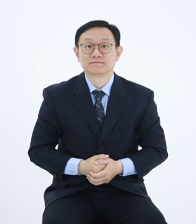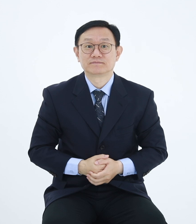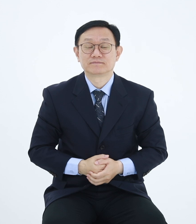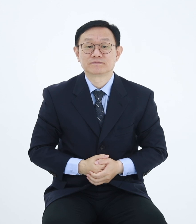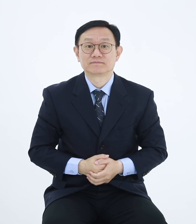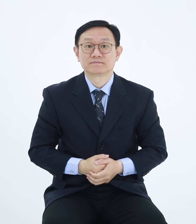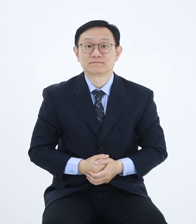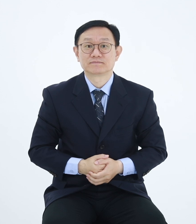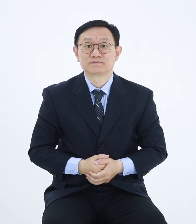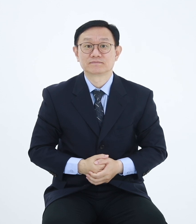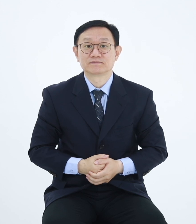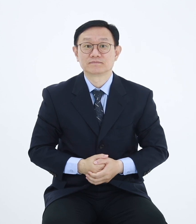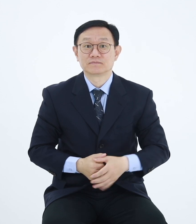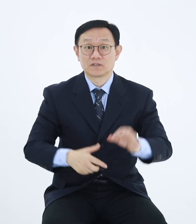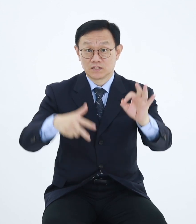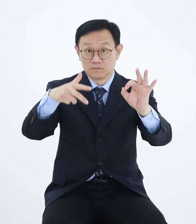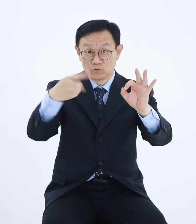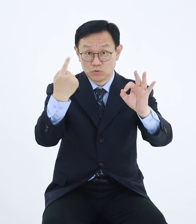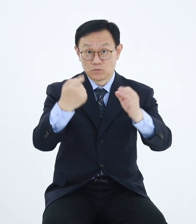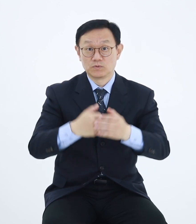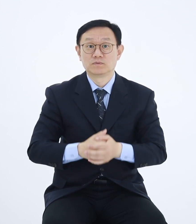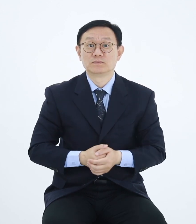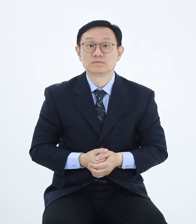관련 조항 제10조 제11조